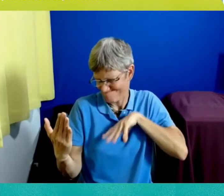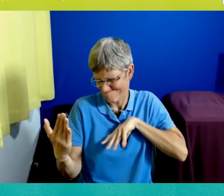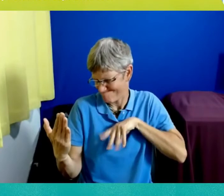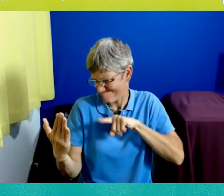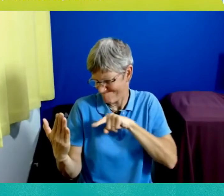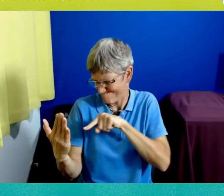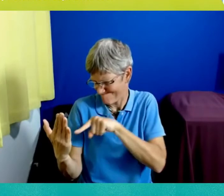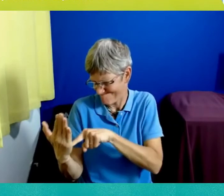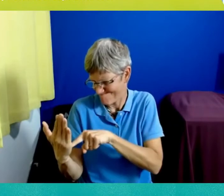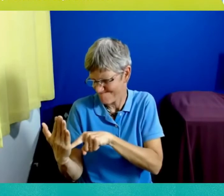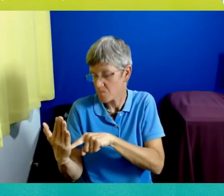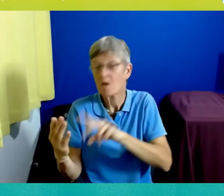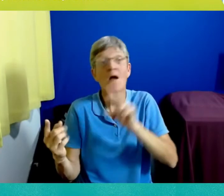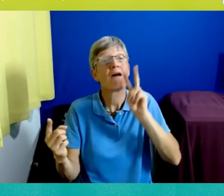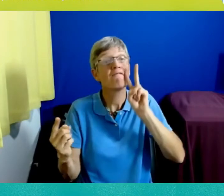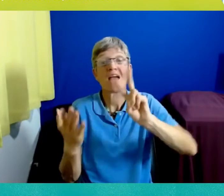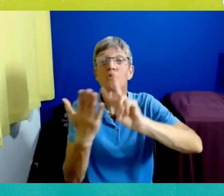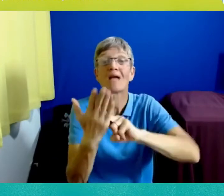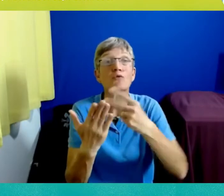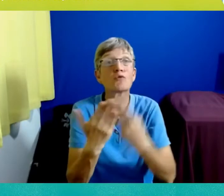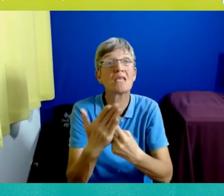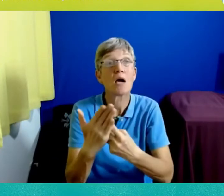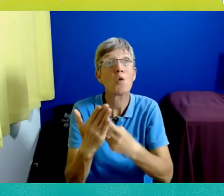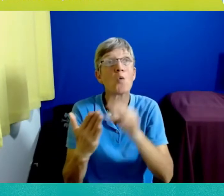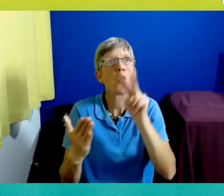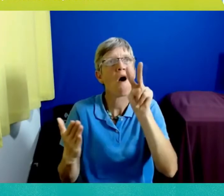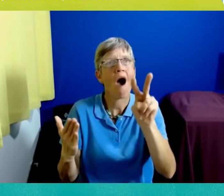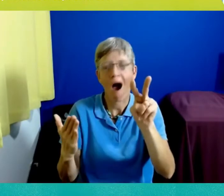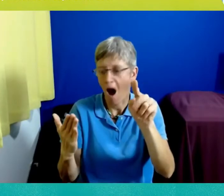que ele lê o português,